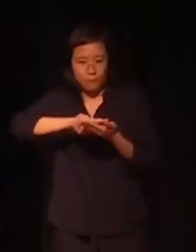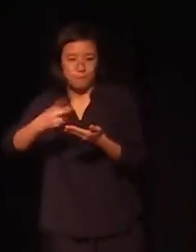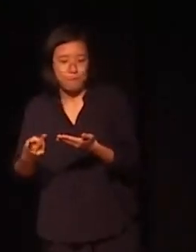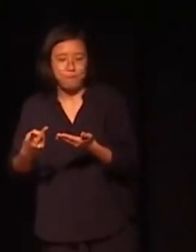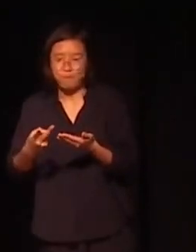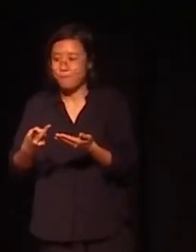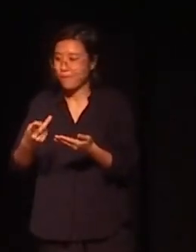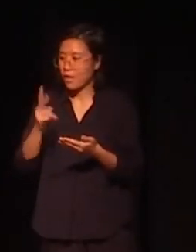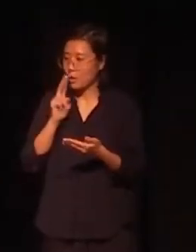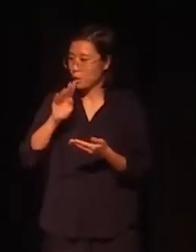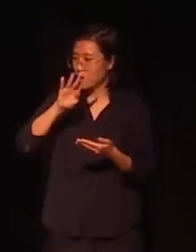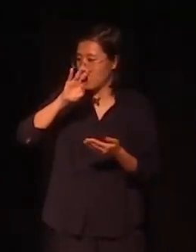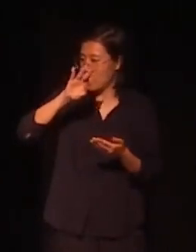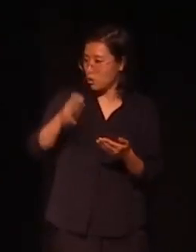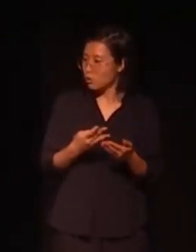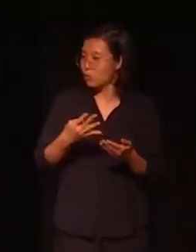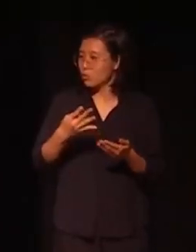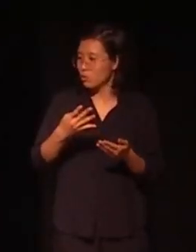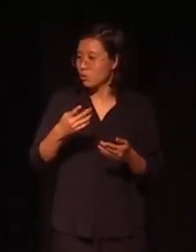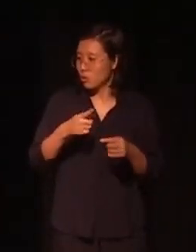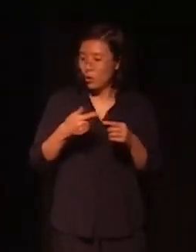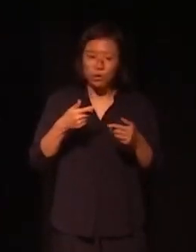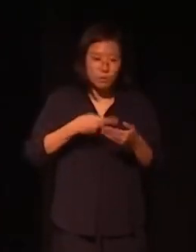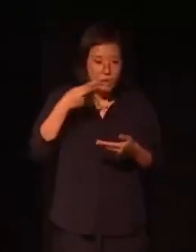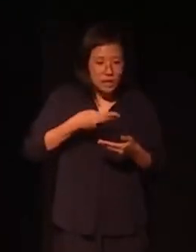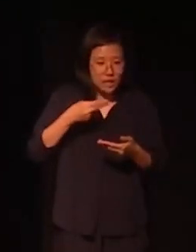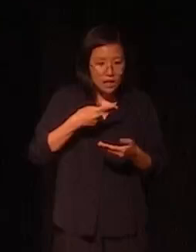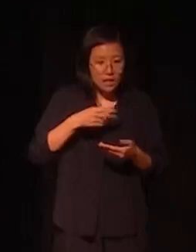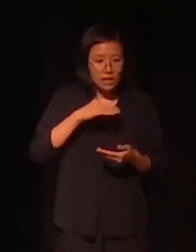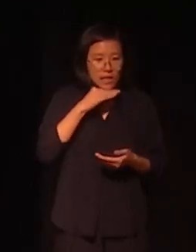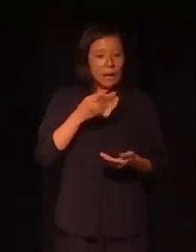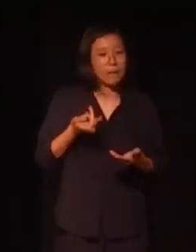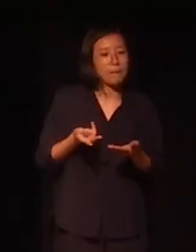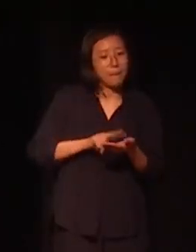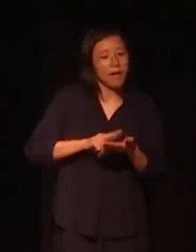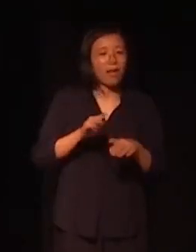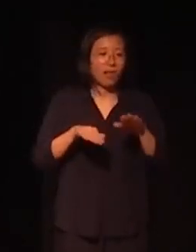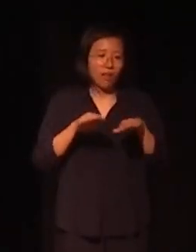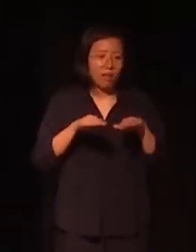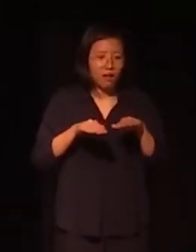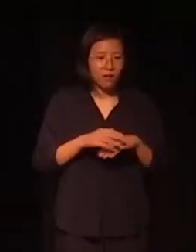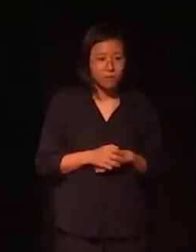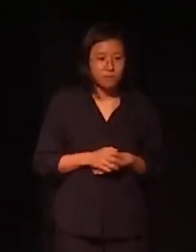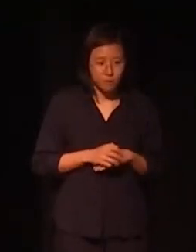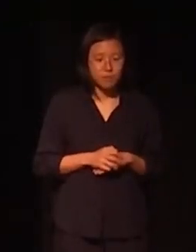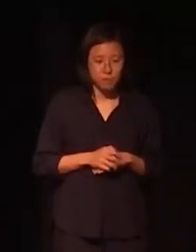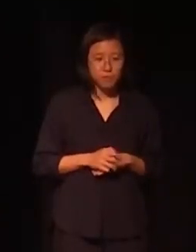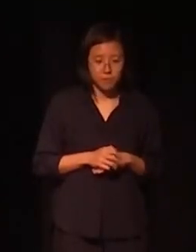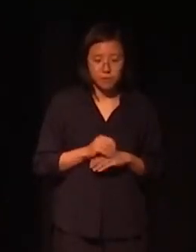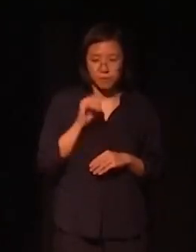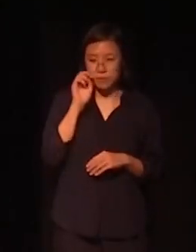盘面, 春盘 noodles, and then and so on. I think these are the methods that we use in